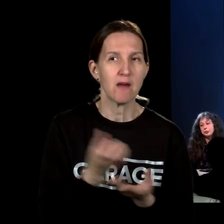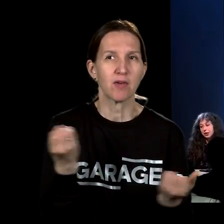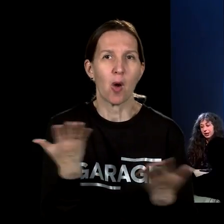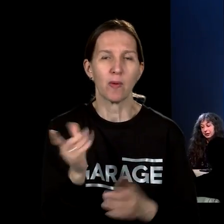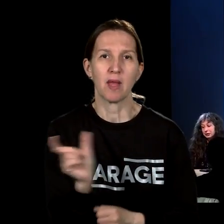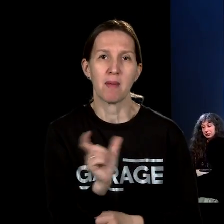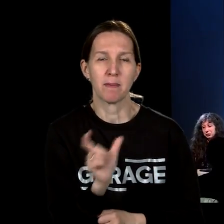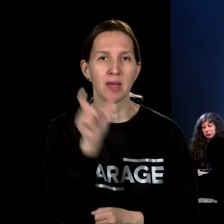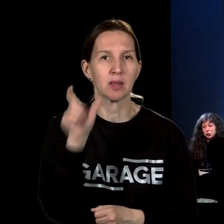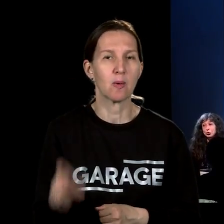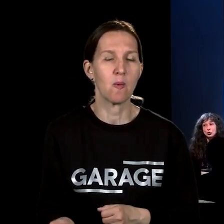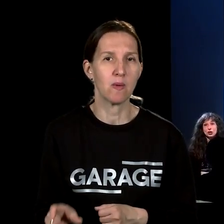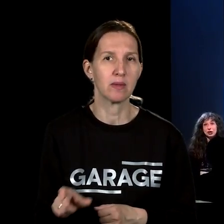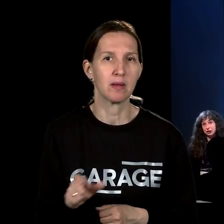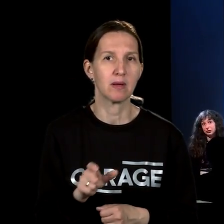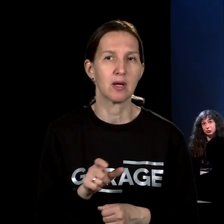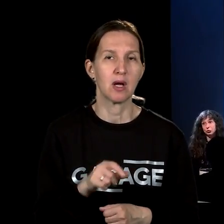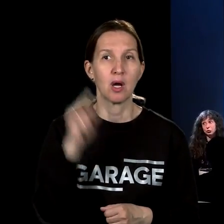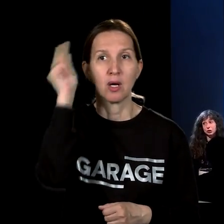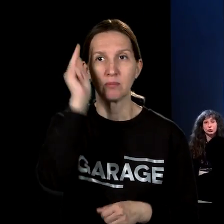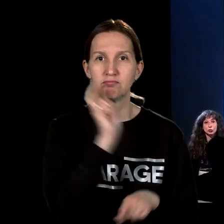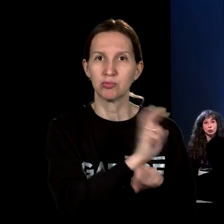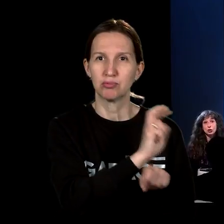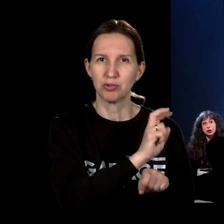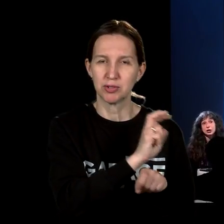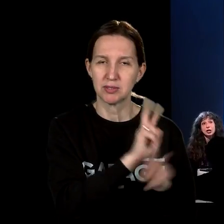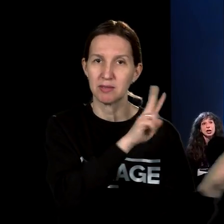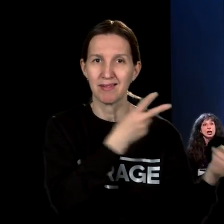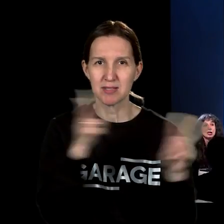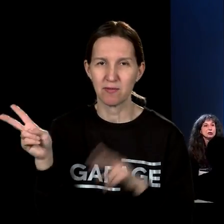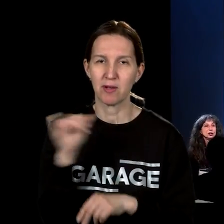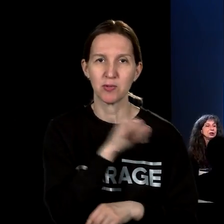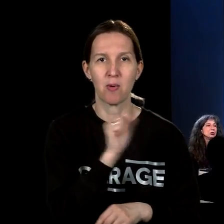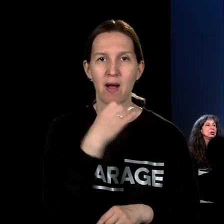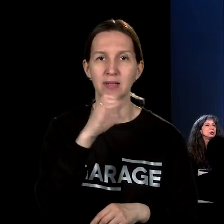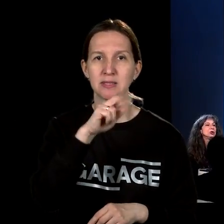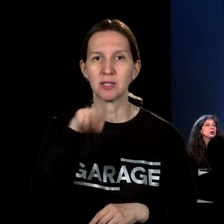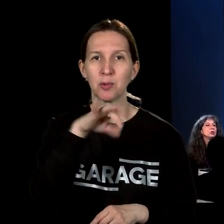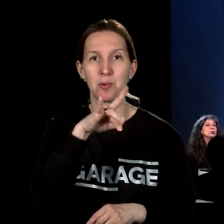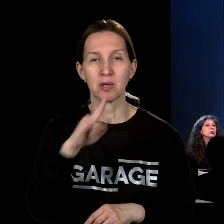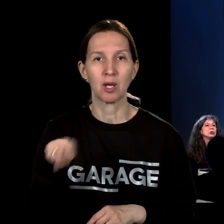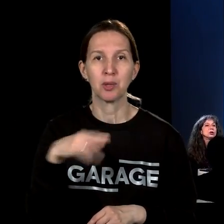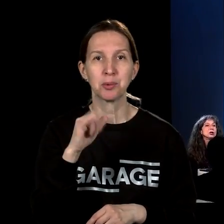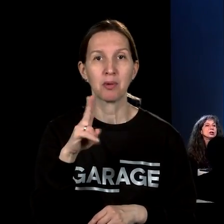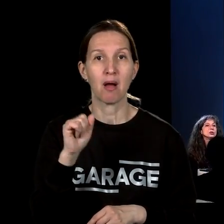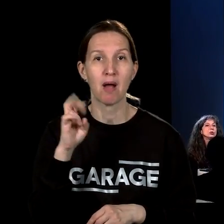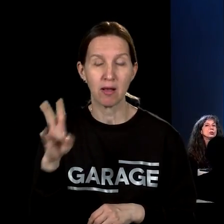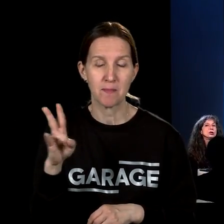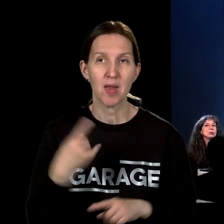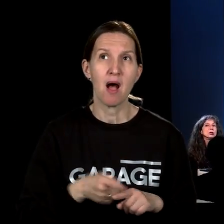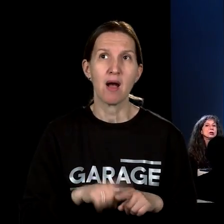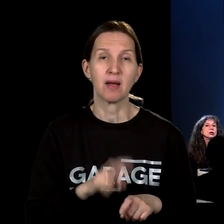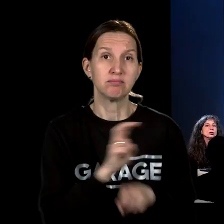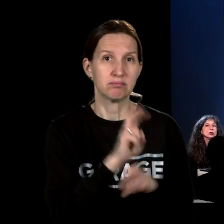еще... берет уроки танцев у Айседоры Дункан, а, вернее, не столько берет уроки танцев,